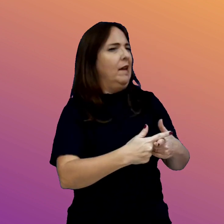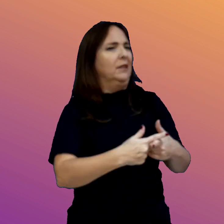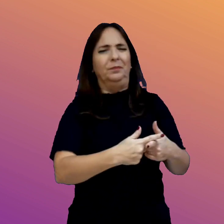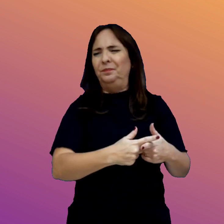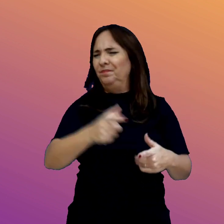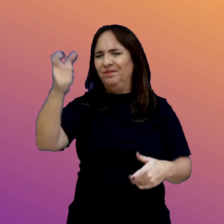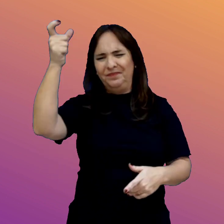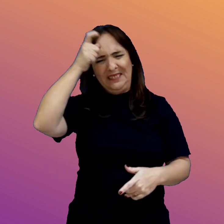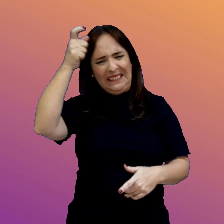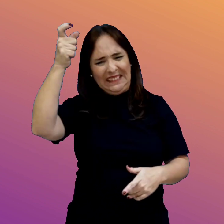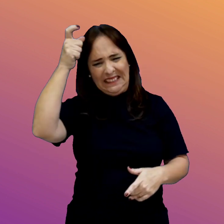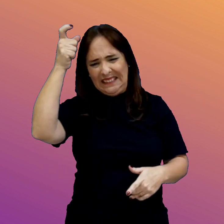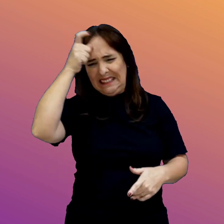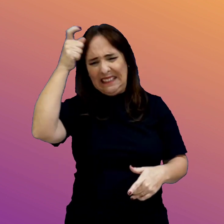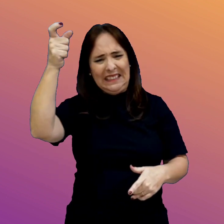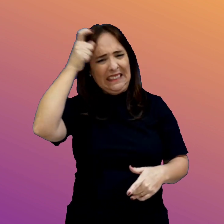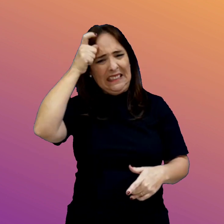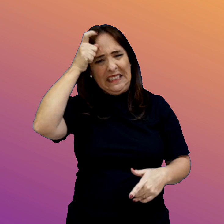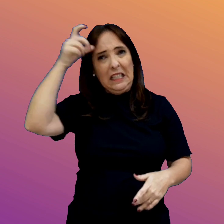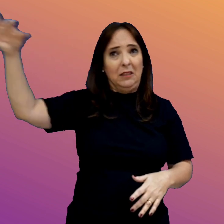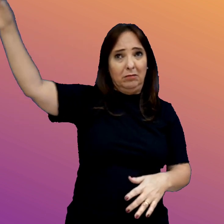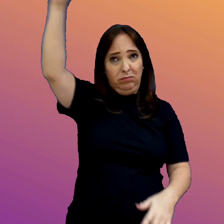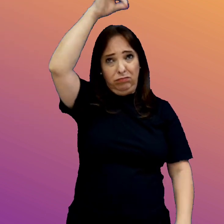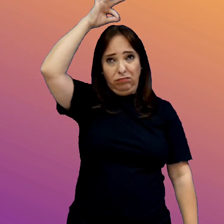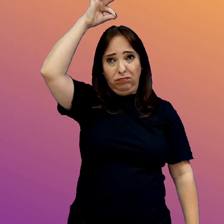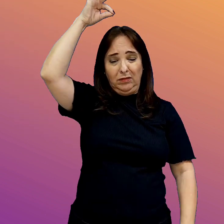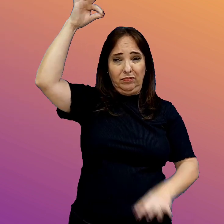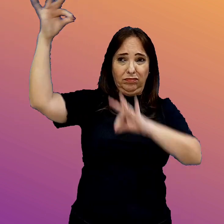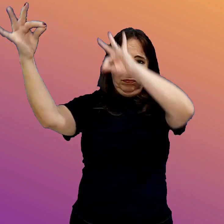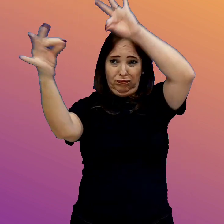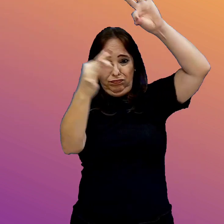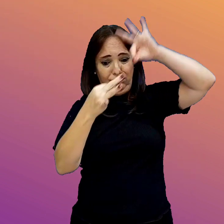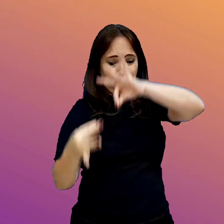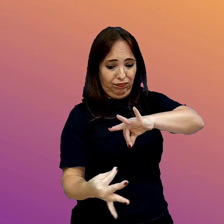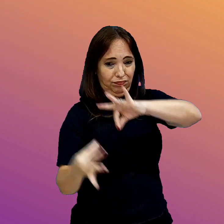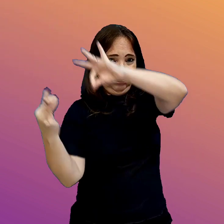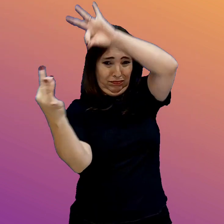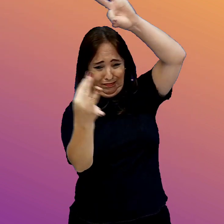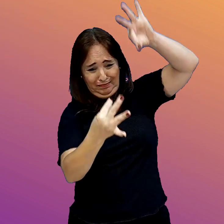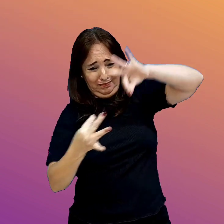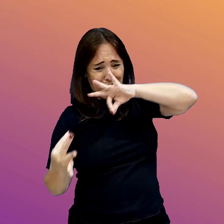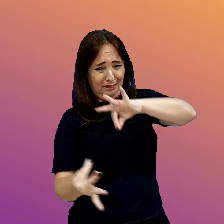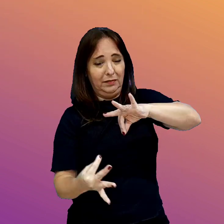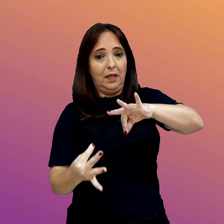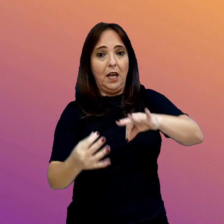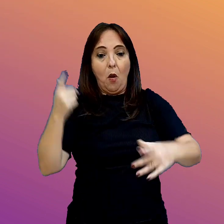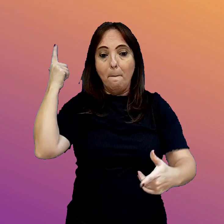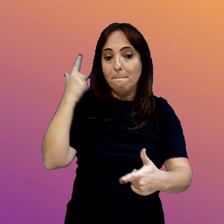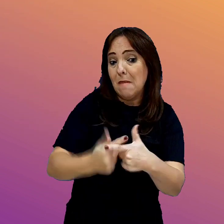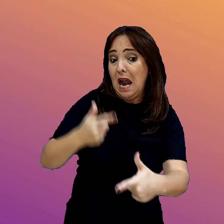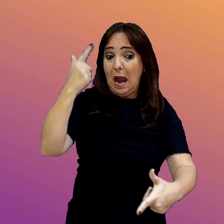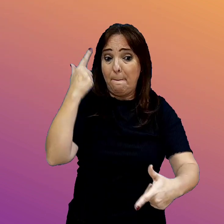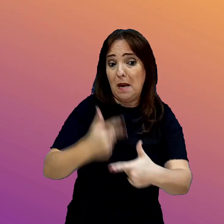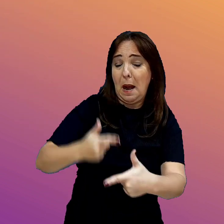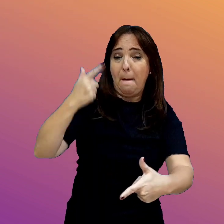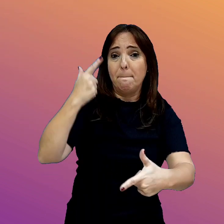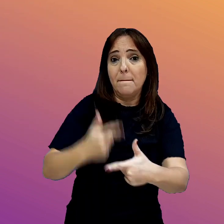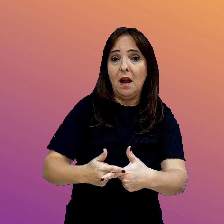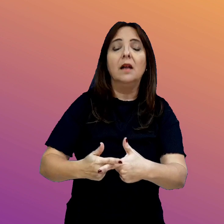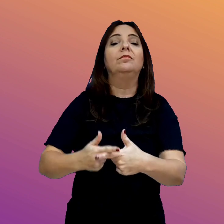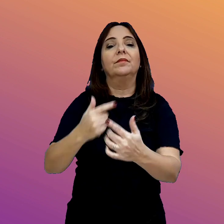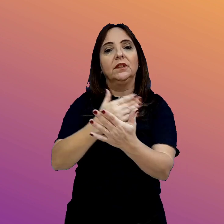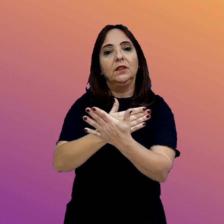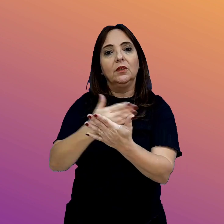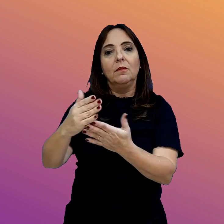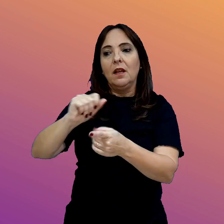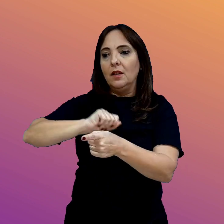várias entidades, né? E aí eu briguei com ele sério e comecei a expulsar os demônios dentro